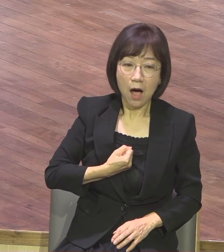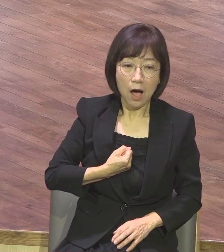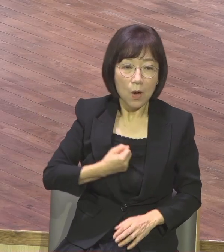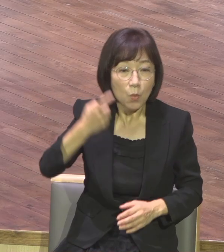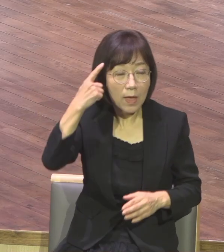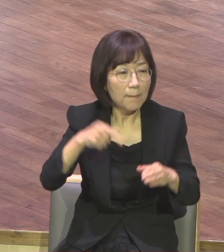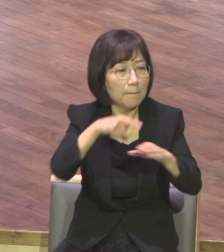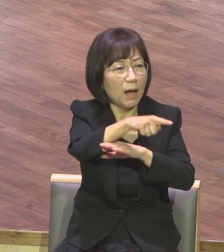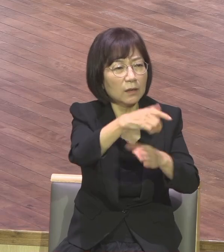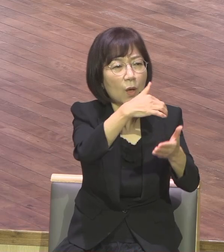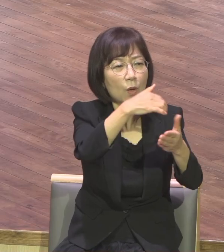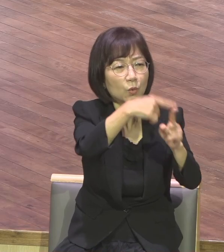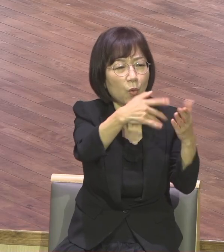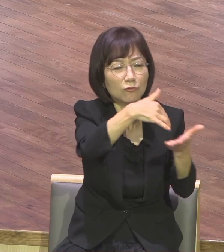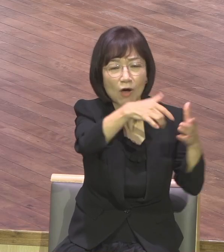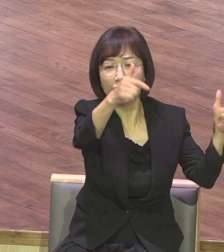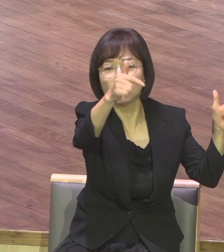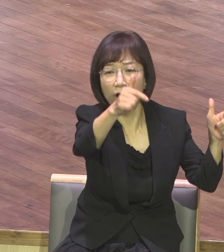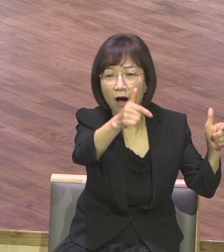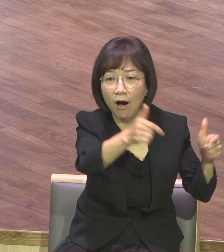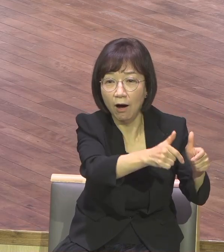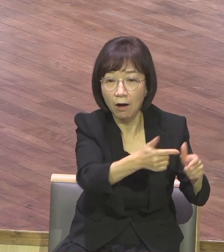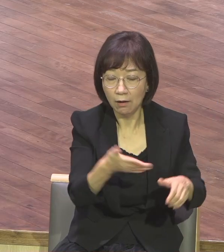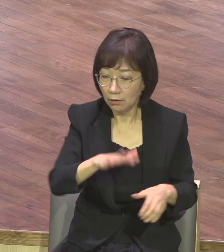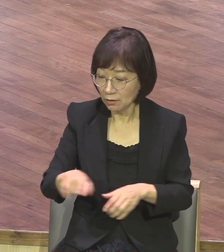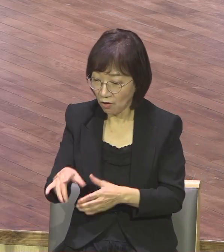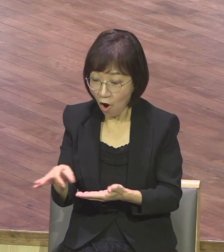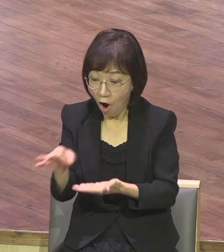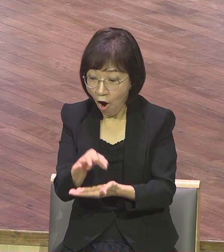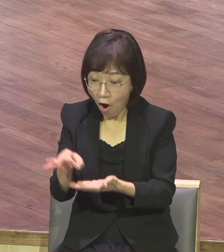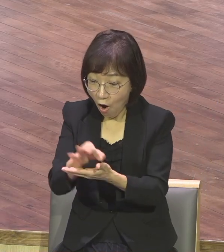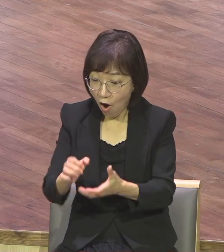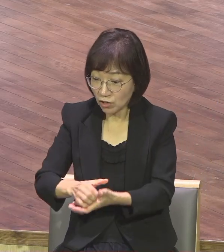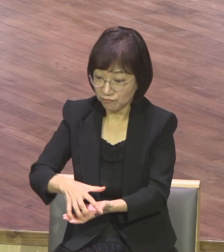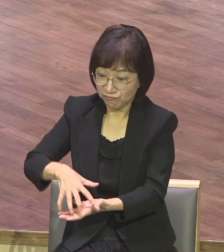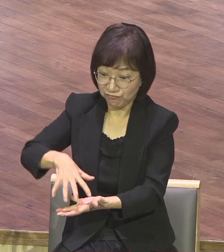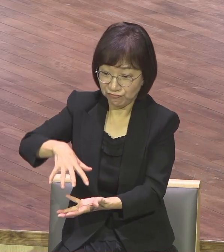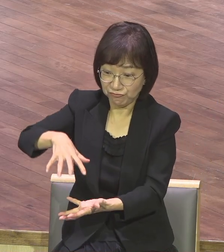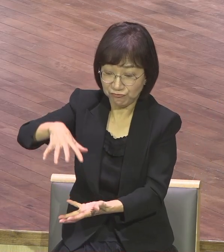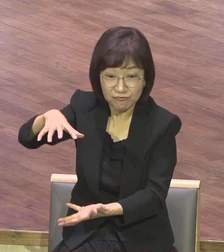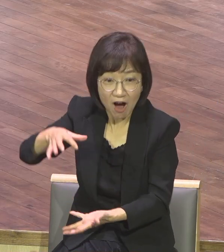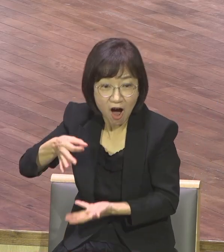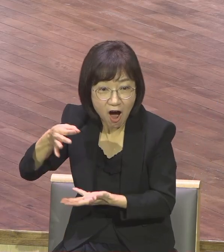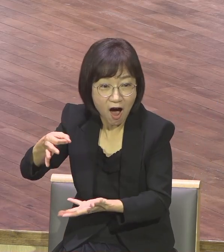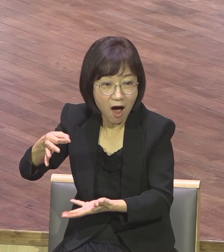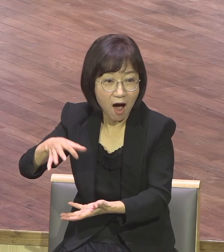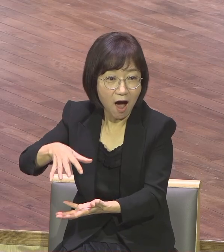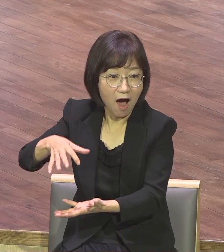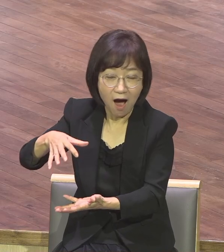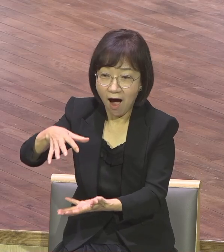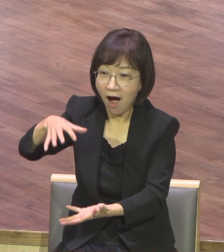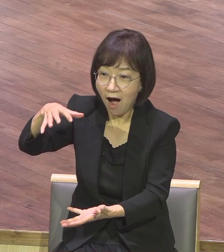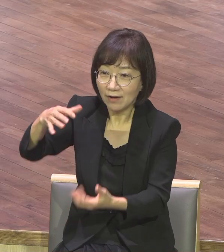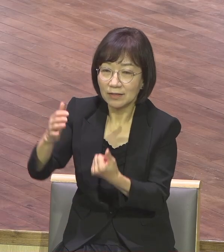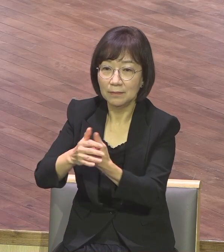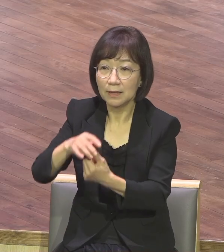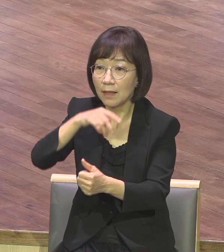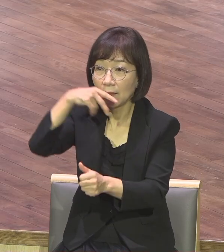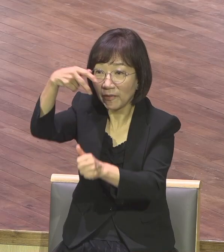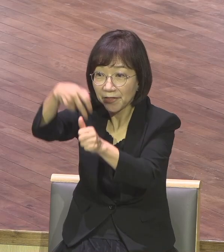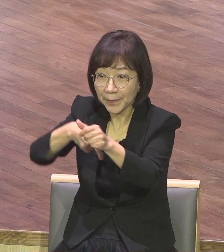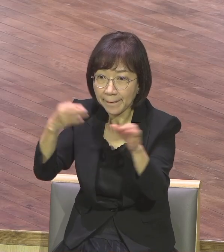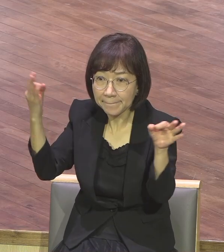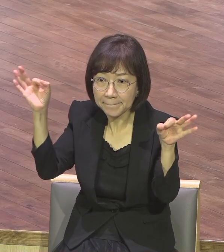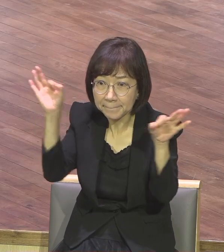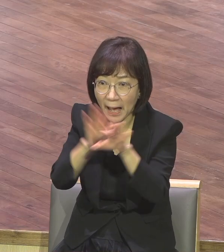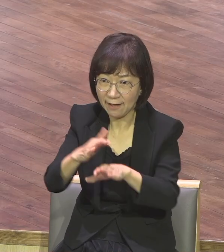가서 그랬는데 아니 어떻게 코 딴 데 교회들이 지금 뭐 인건비가 나와가지고 다들 교회들이 물 지금 뭐